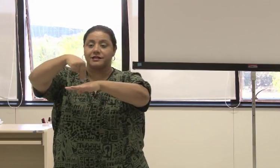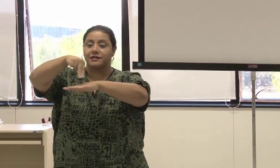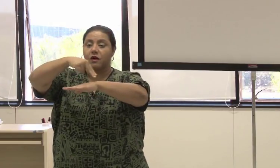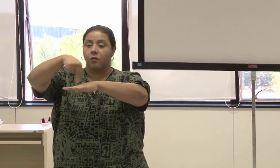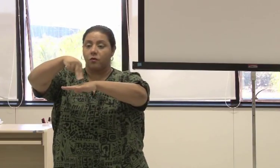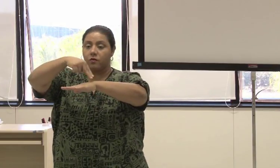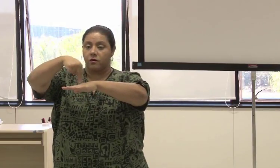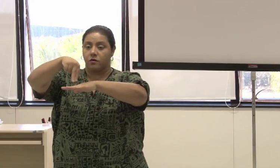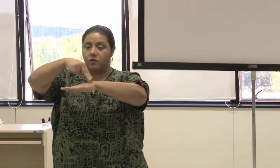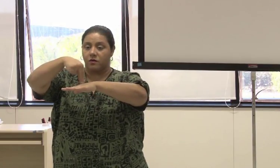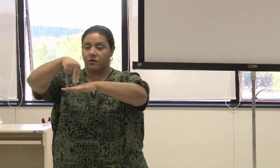nação.